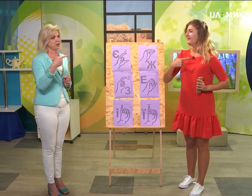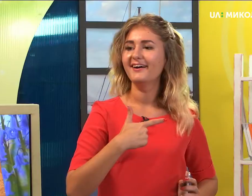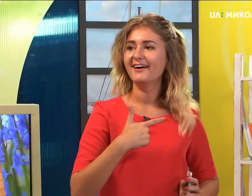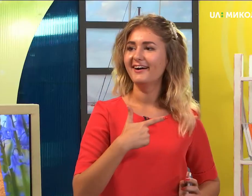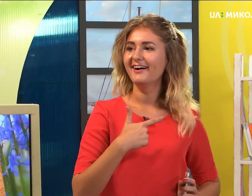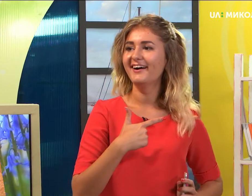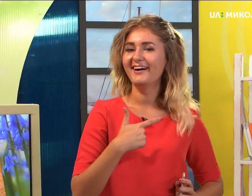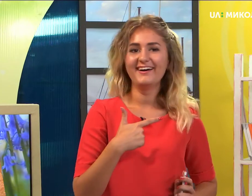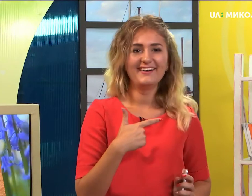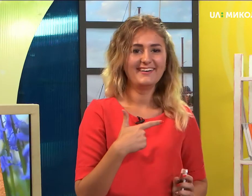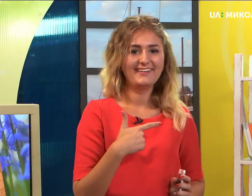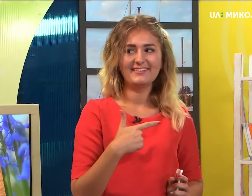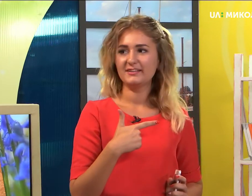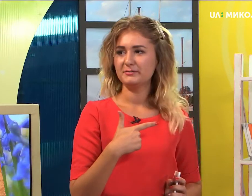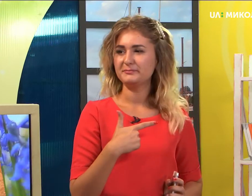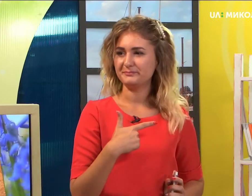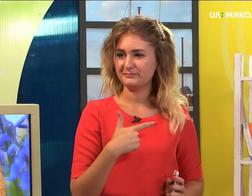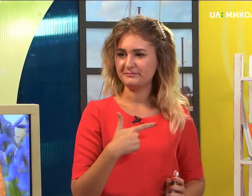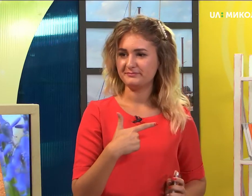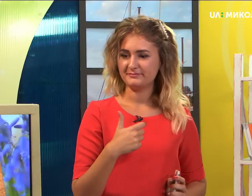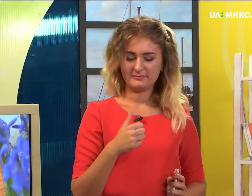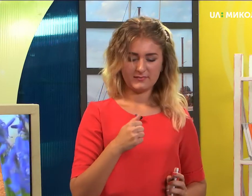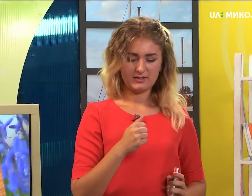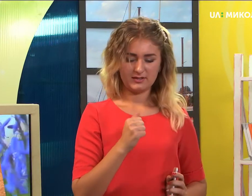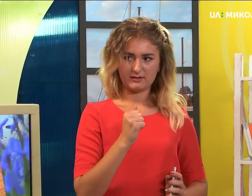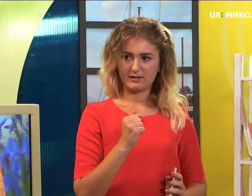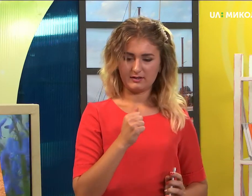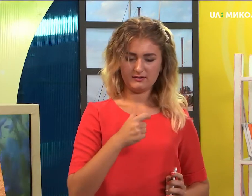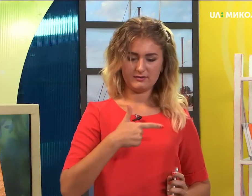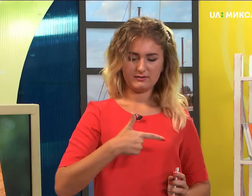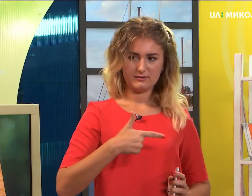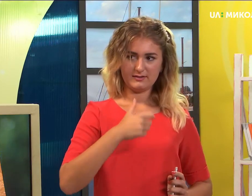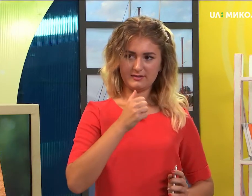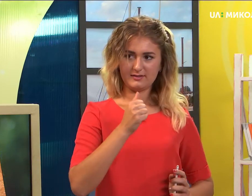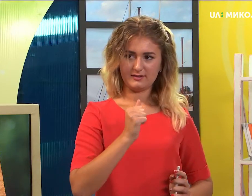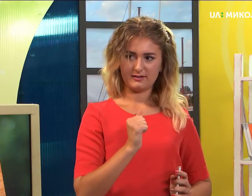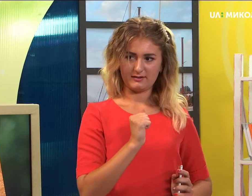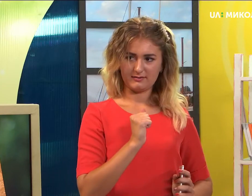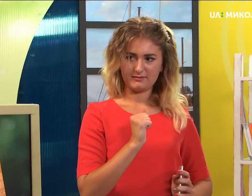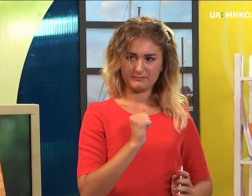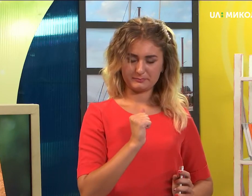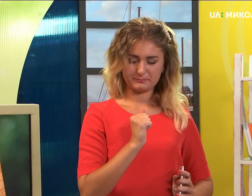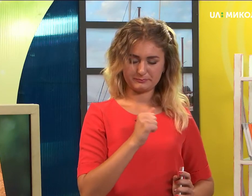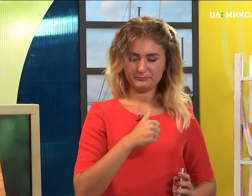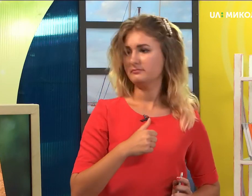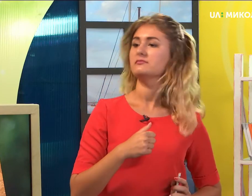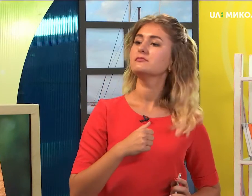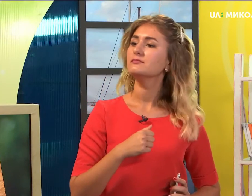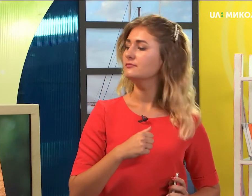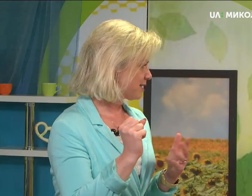ми пам'ятаєте, Га, Га показували, Га. Так, Га. І ще раз, Га. Га. Так. І зараз, якщо